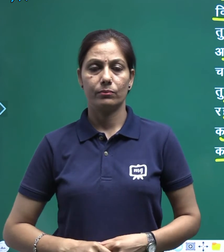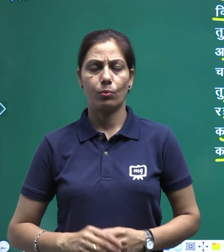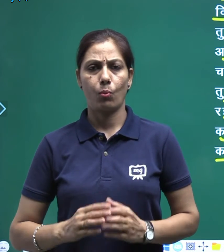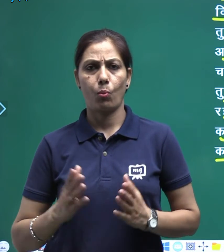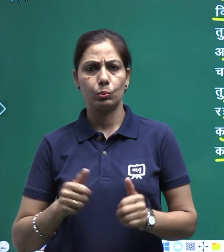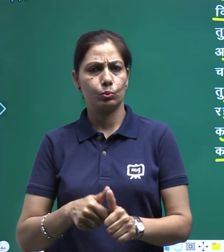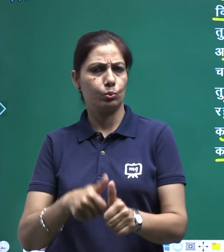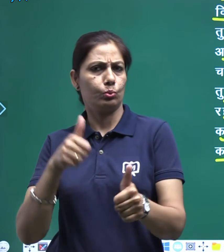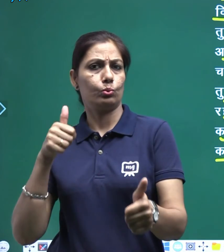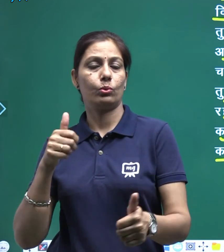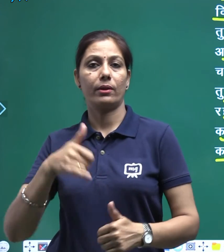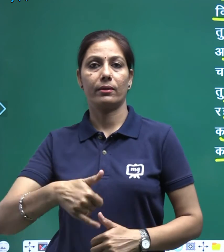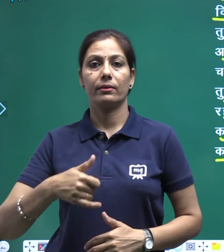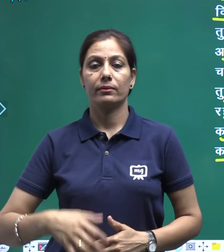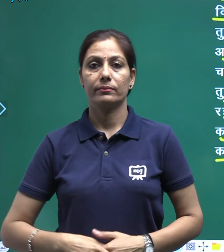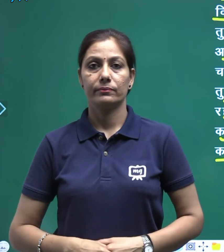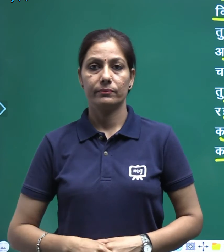बहुत दूर है।